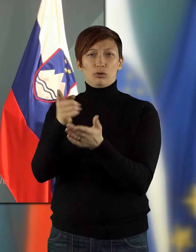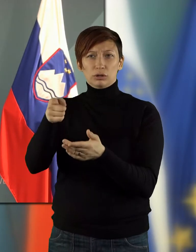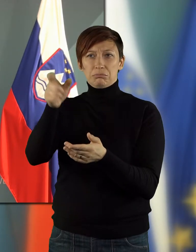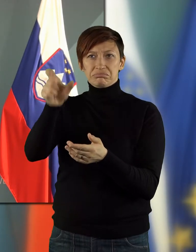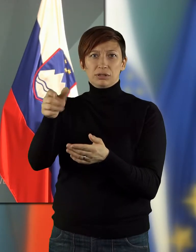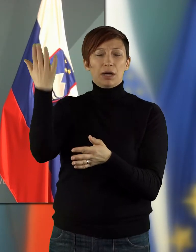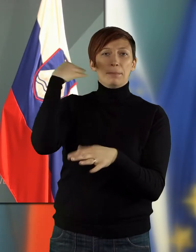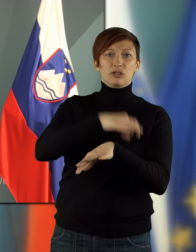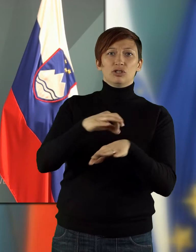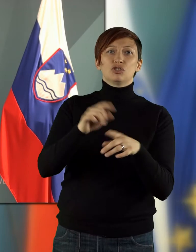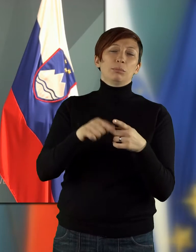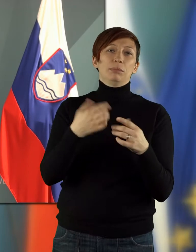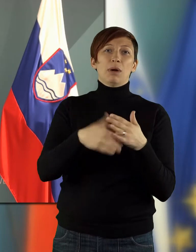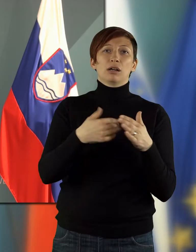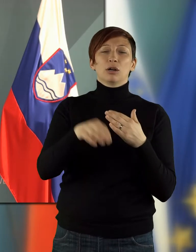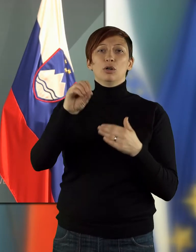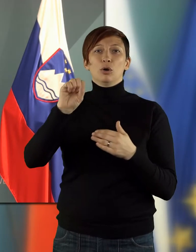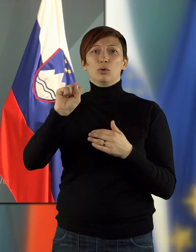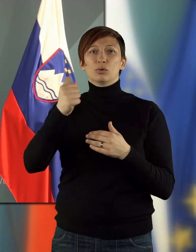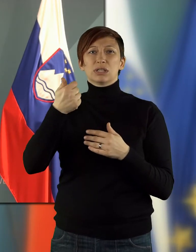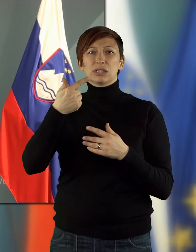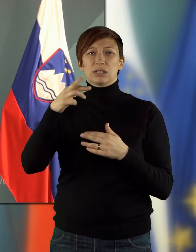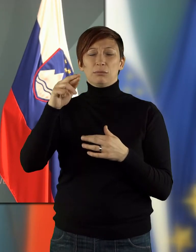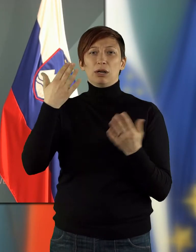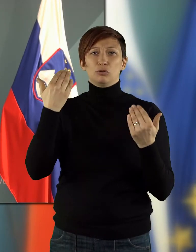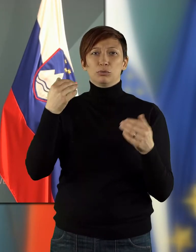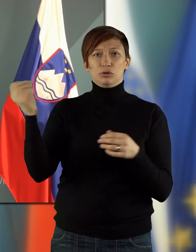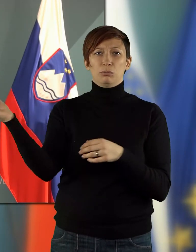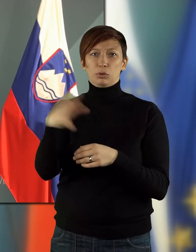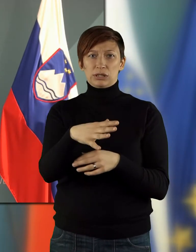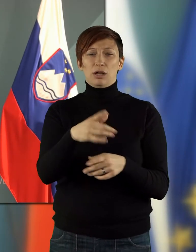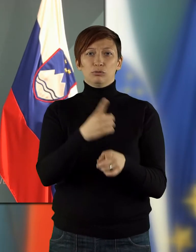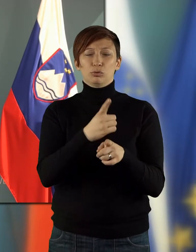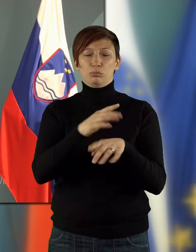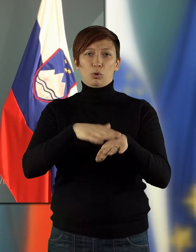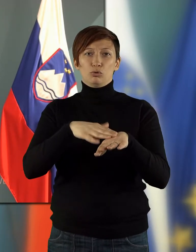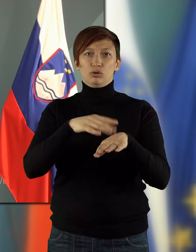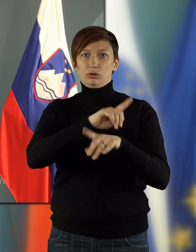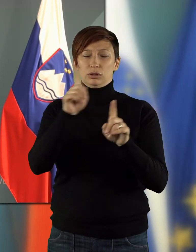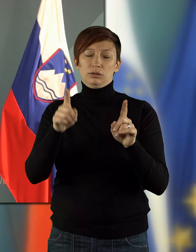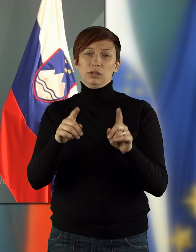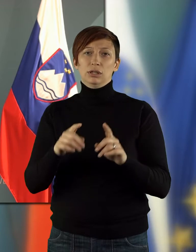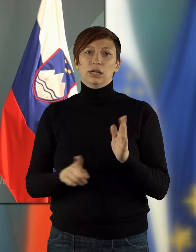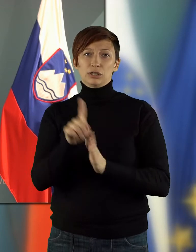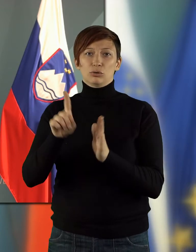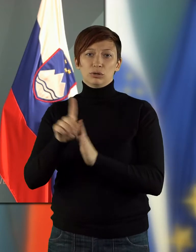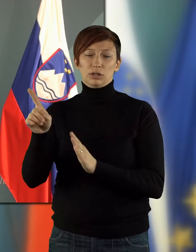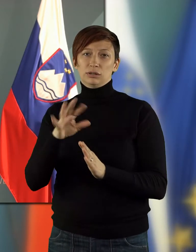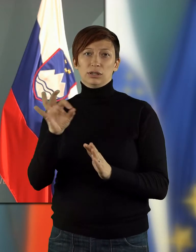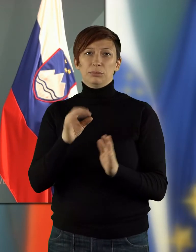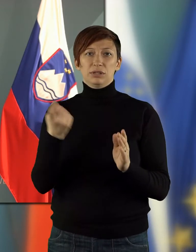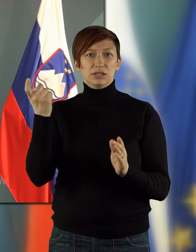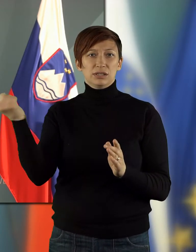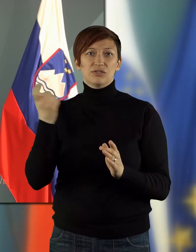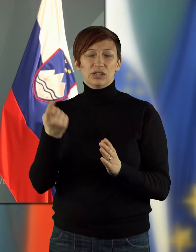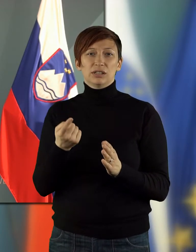že minuli teden v času odsotnosti Ostermana, menda je bil na dopustu, posredovati vse te